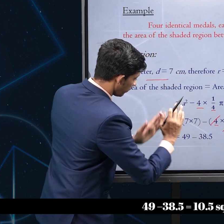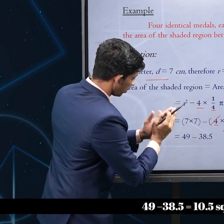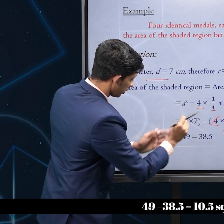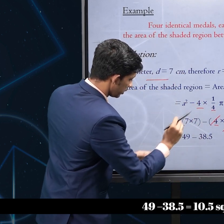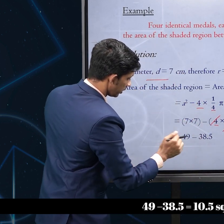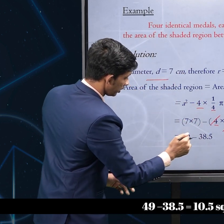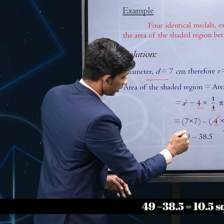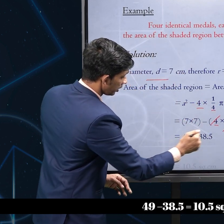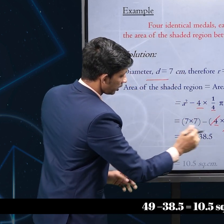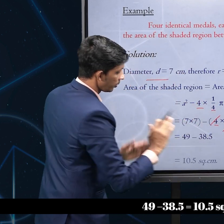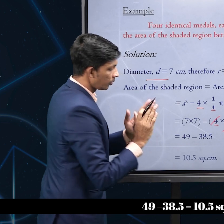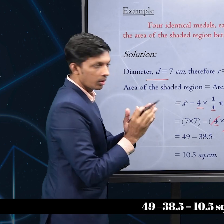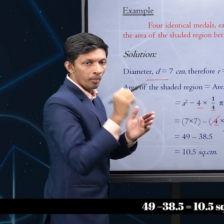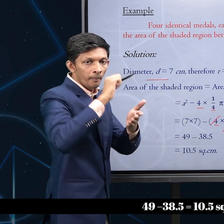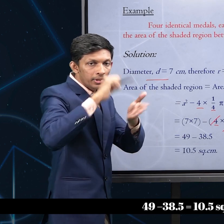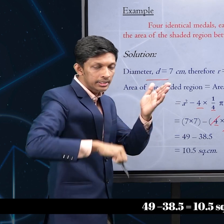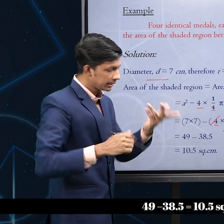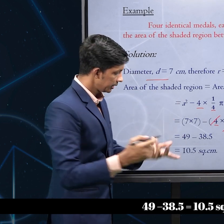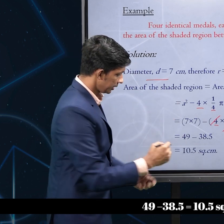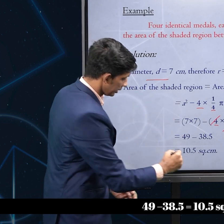= 49 ಮೈನಸ್ 38.5